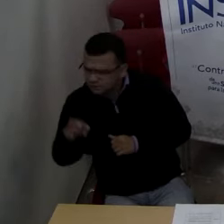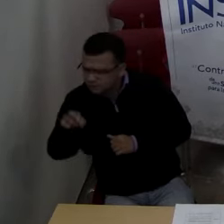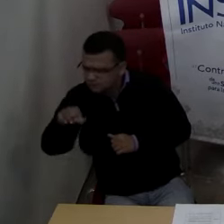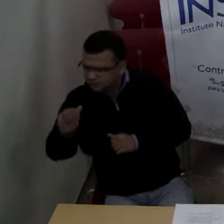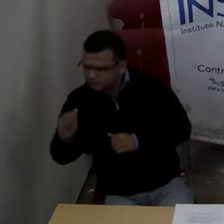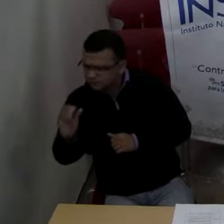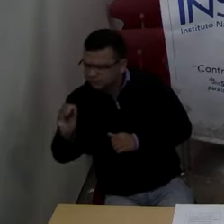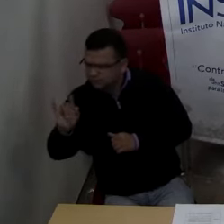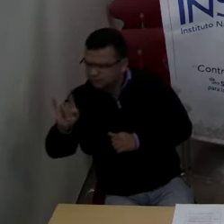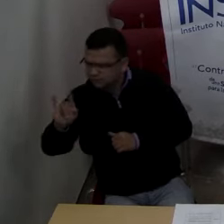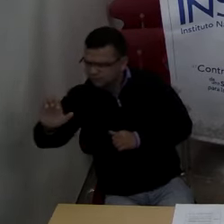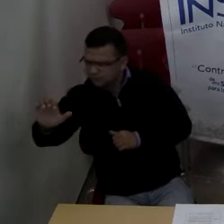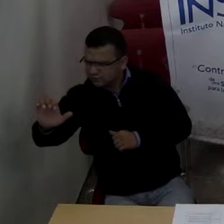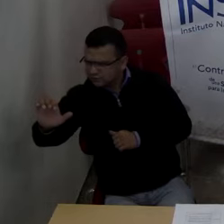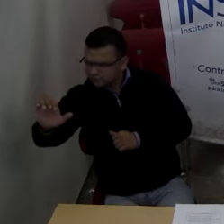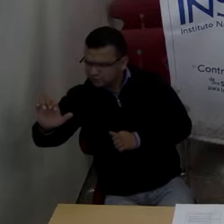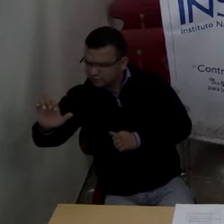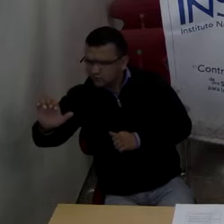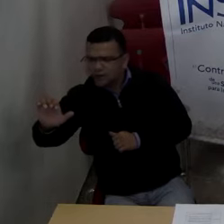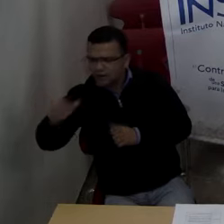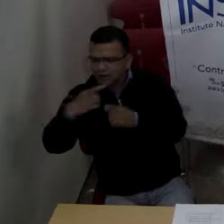aprendido.